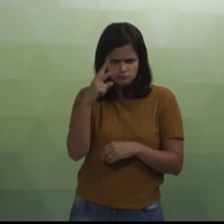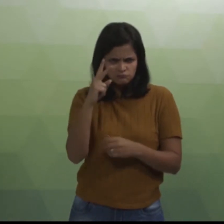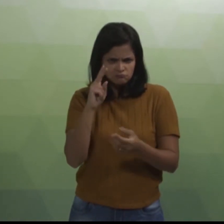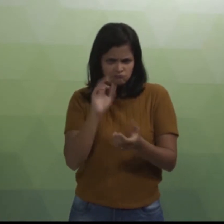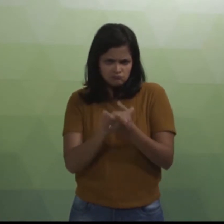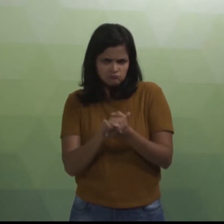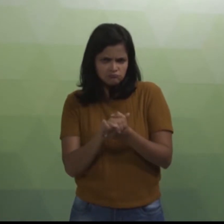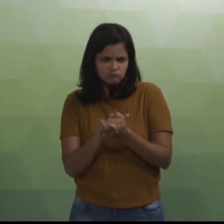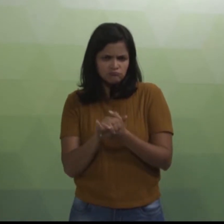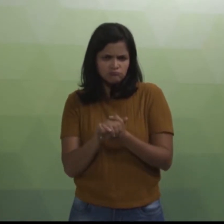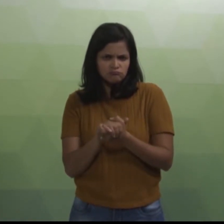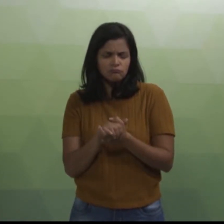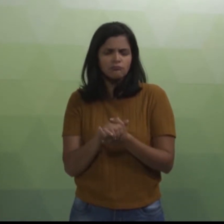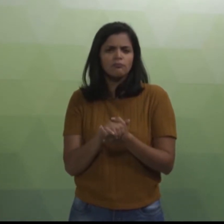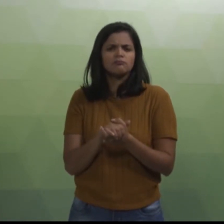Ele é seu marido?